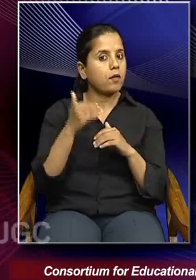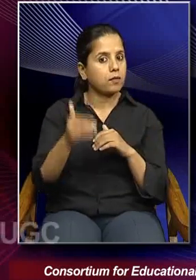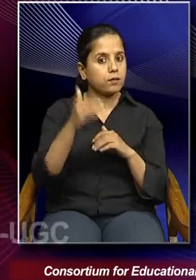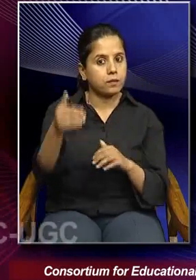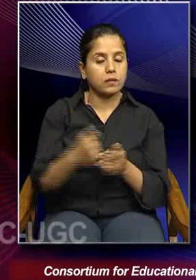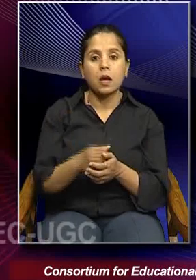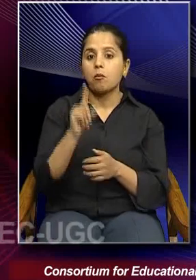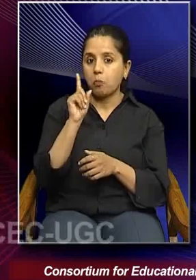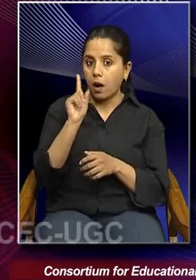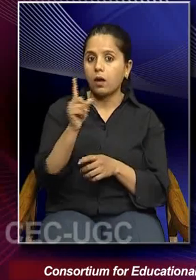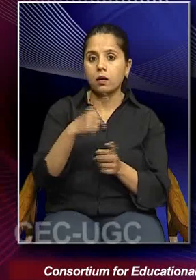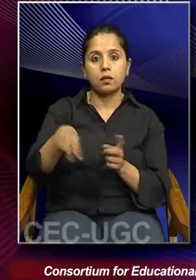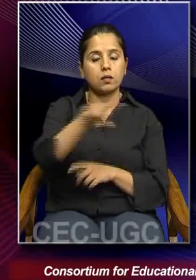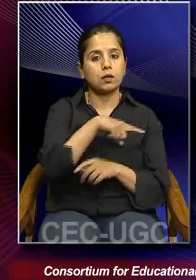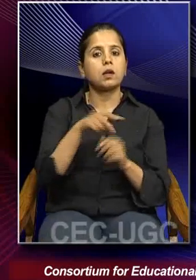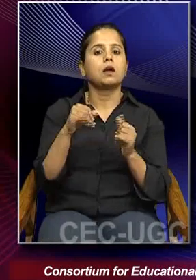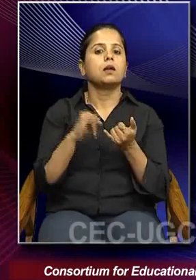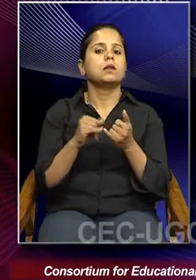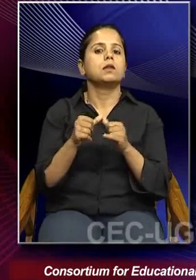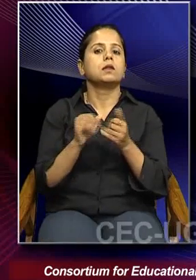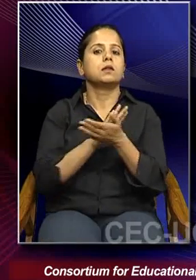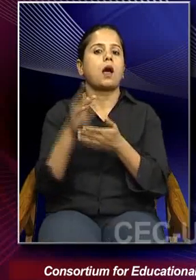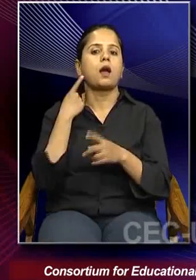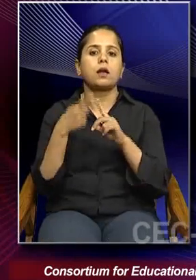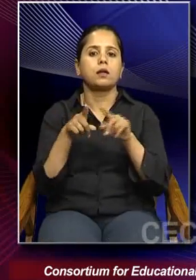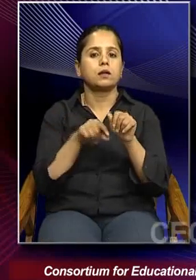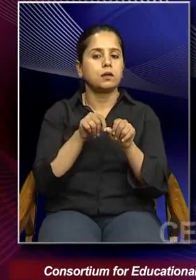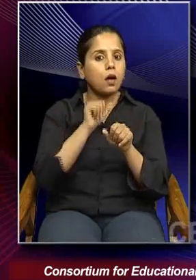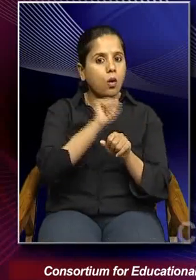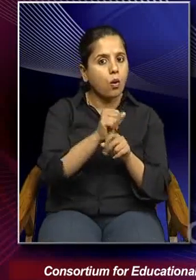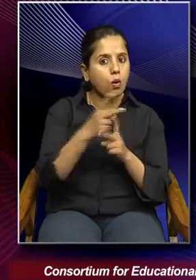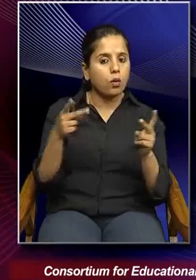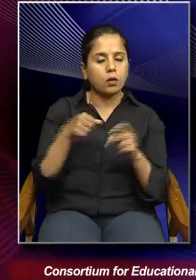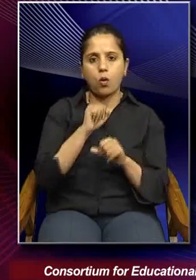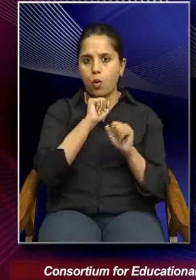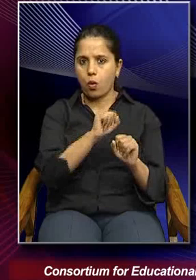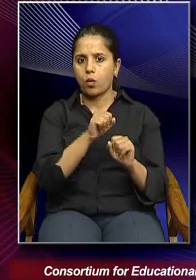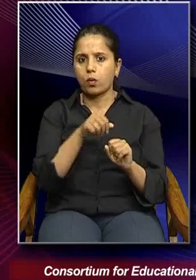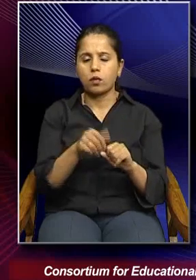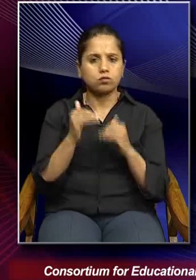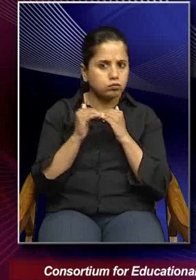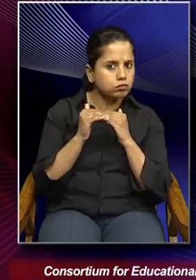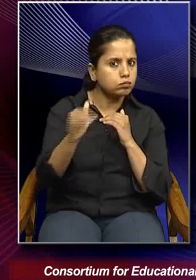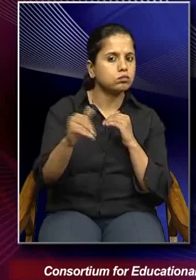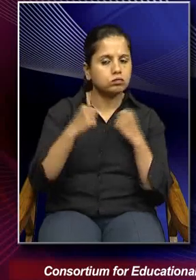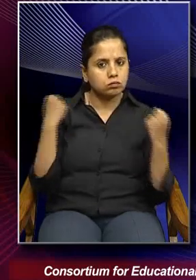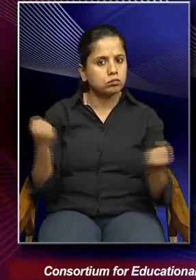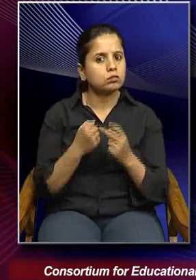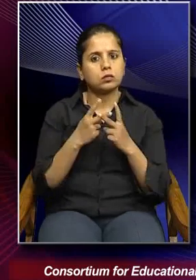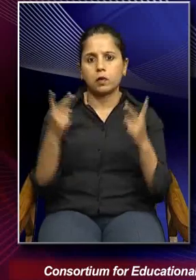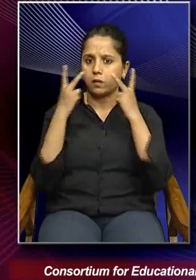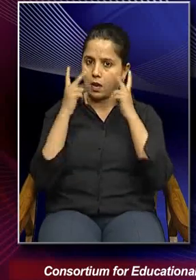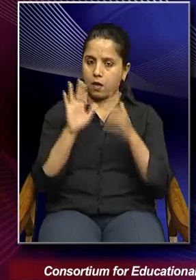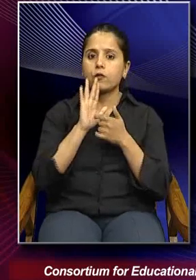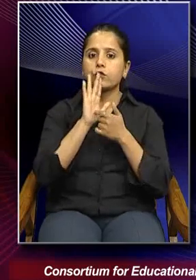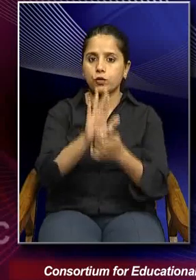किंतु उन्होंने साहित्य सृजन के क्षेत्र में अपनी सतत भूमिका निभाई वो